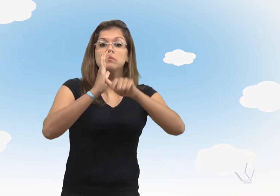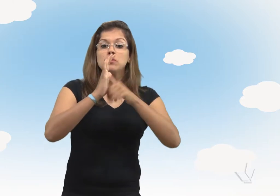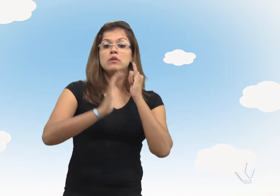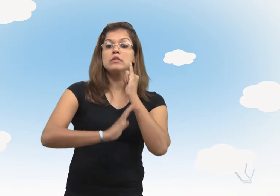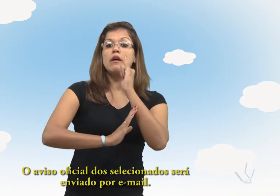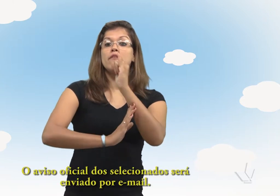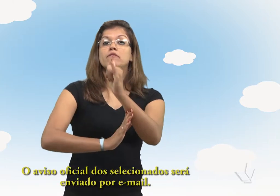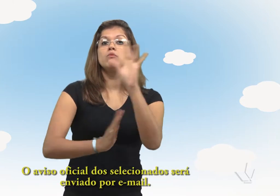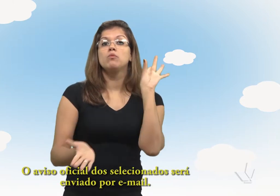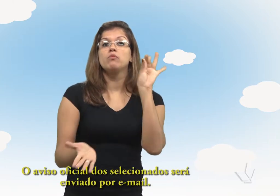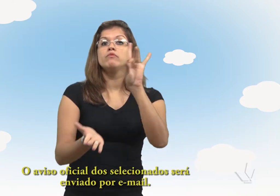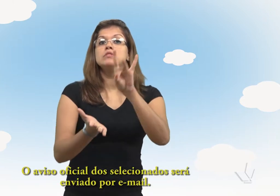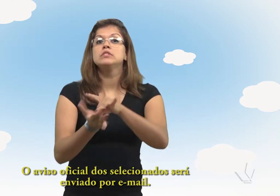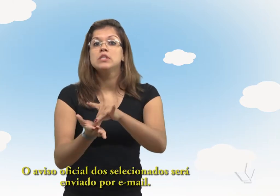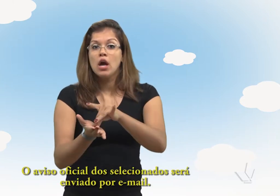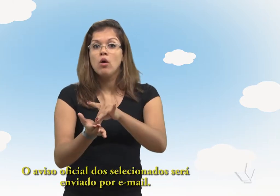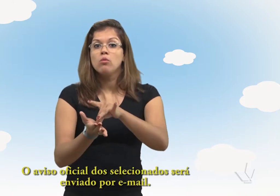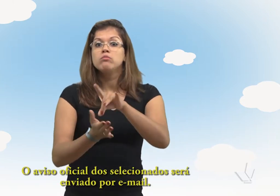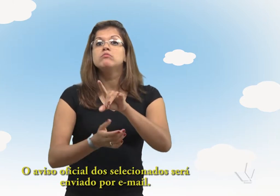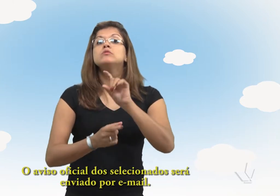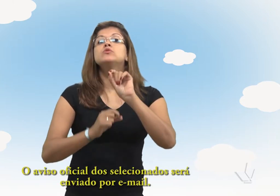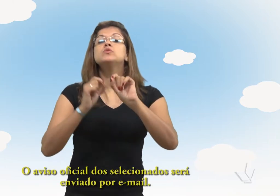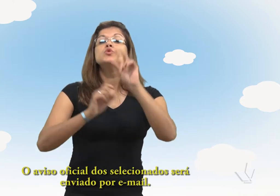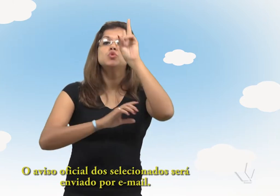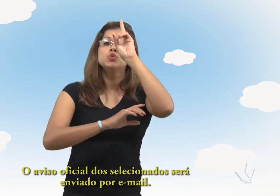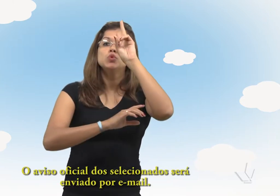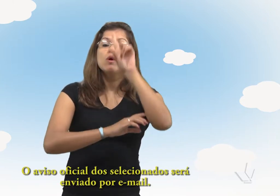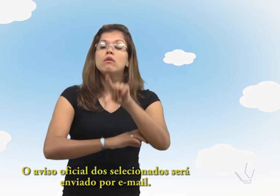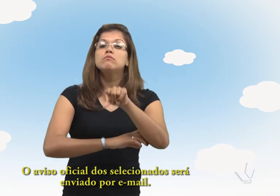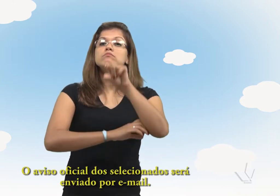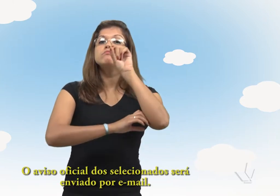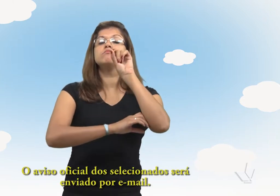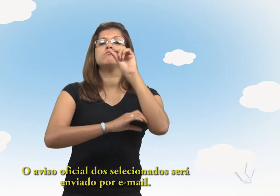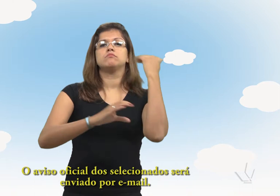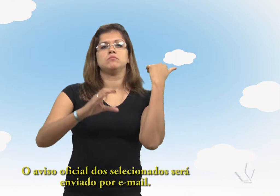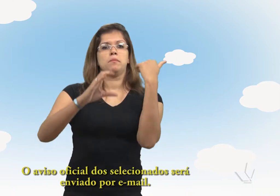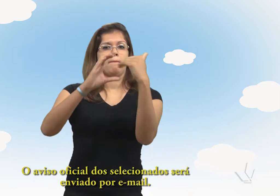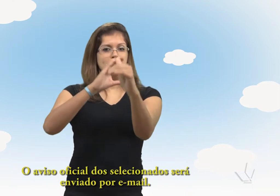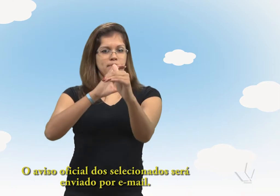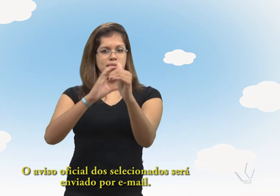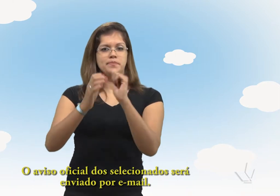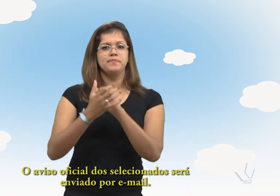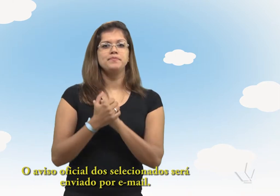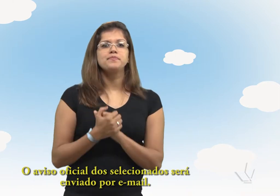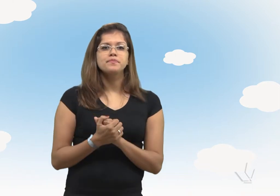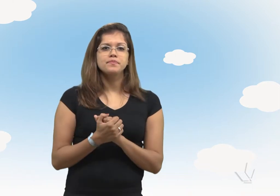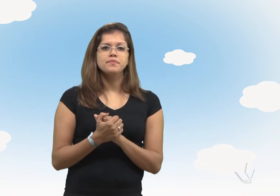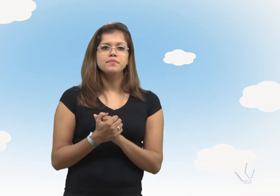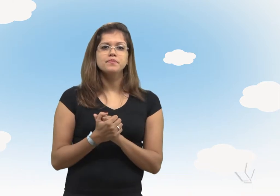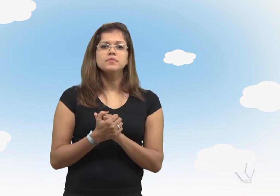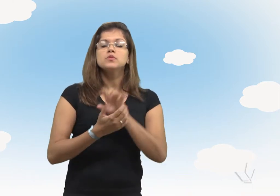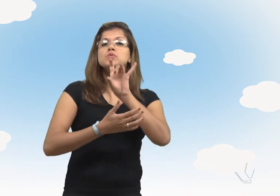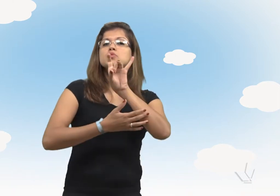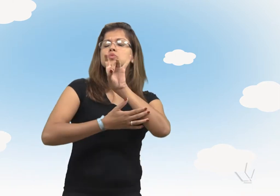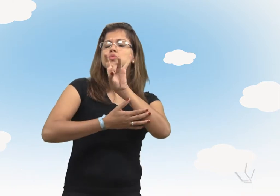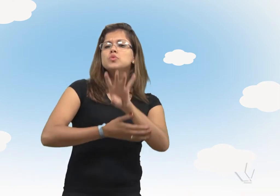O aviso oficial dos selecionados será enviado por e-mail. Só